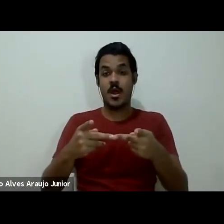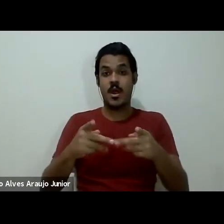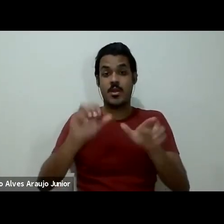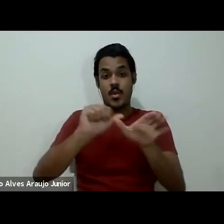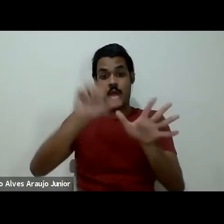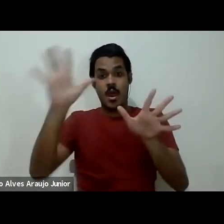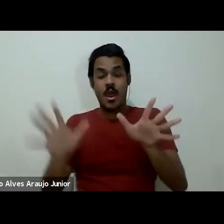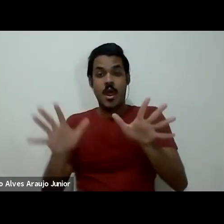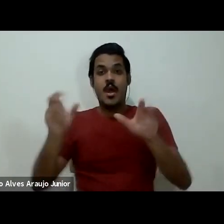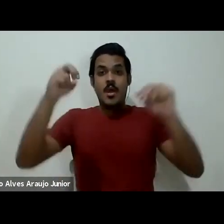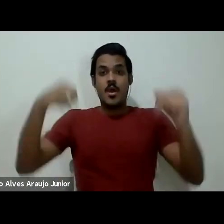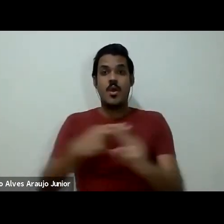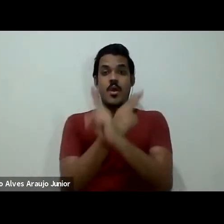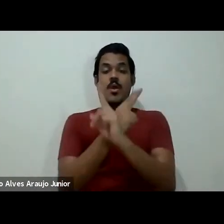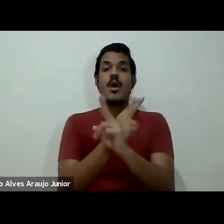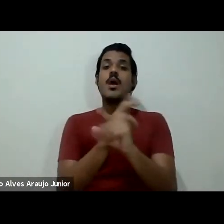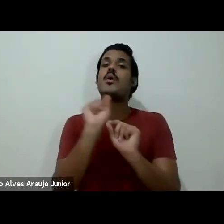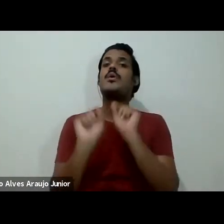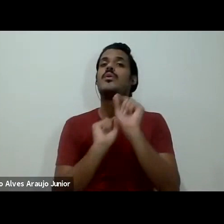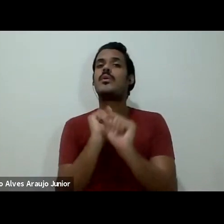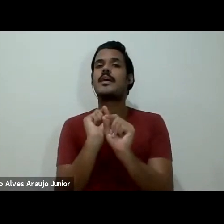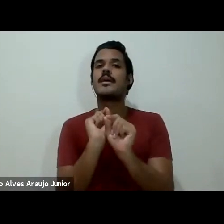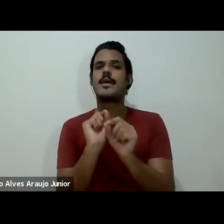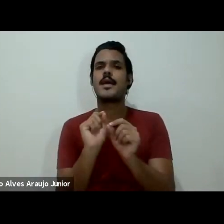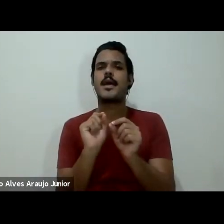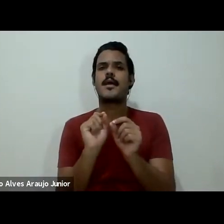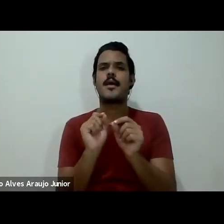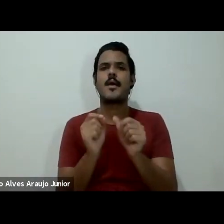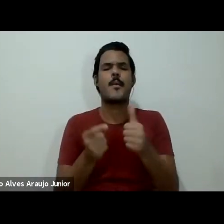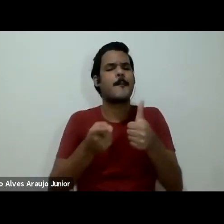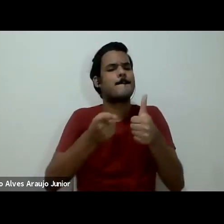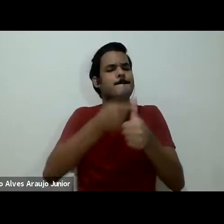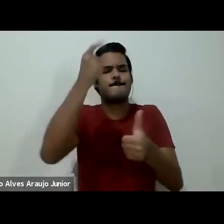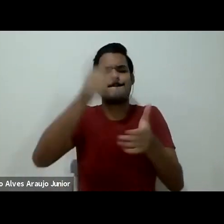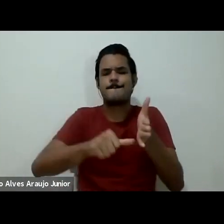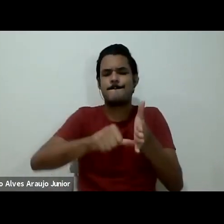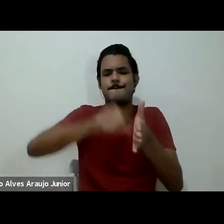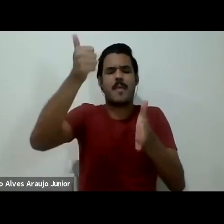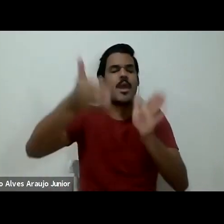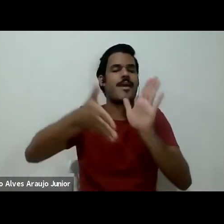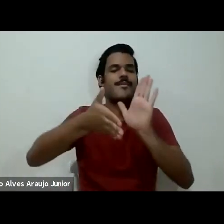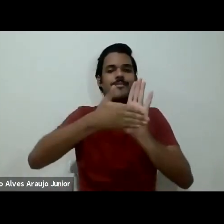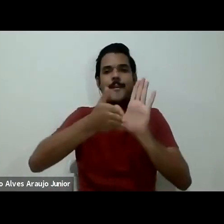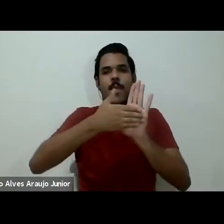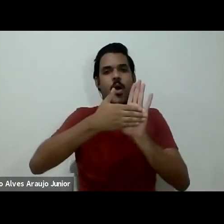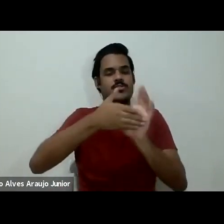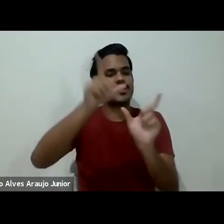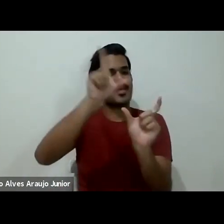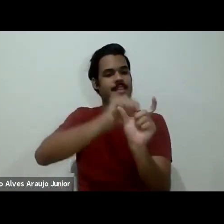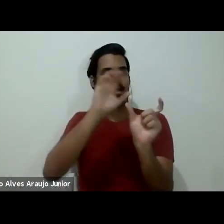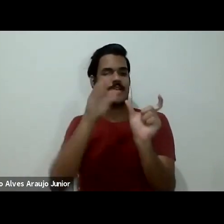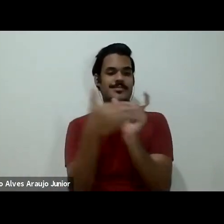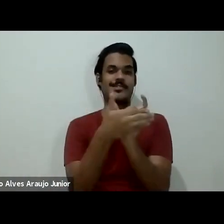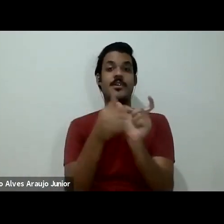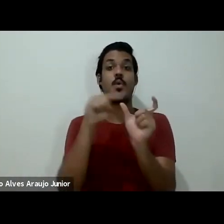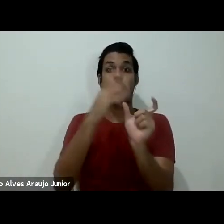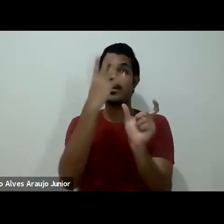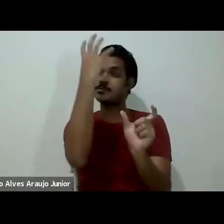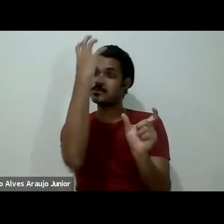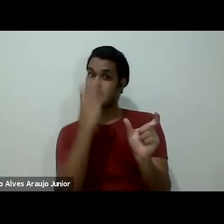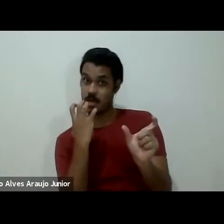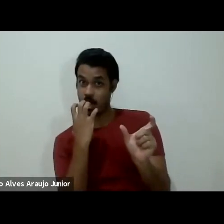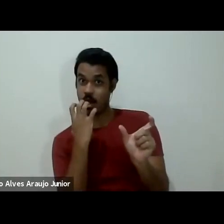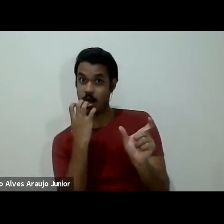Estadual do Sudoeste da Bahia, UESB, é pioneiro no Brasil, onde propõe léxico terminológico de uma forma séria, de uma